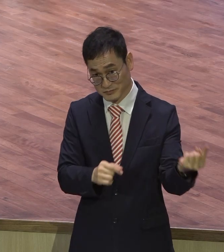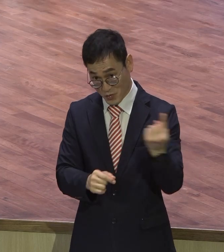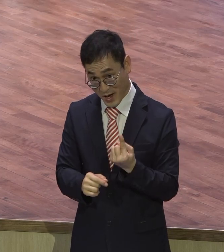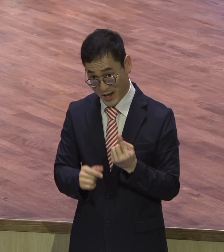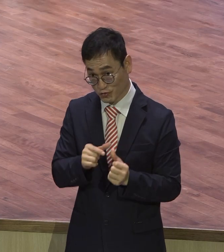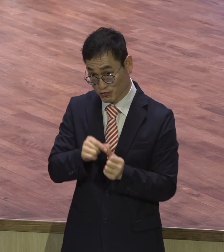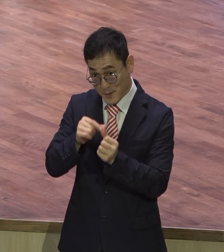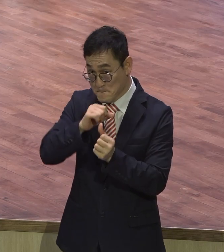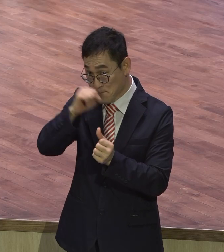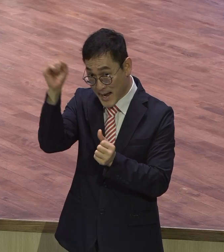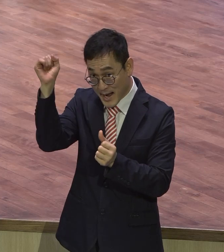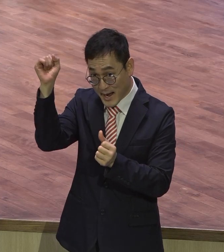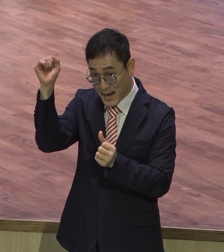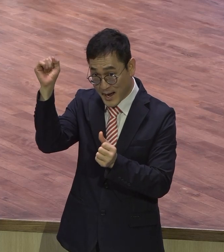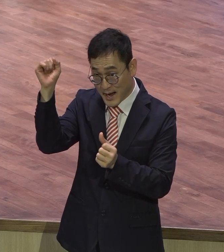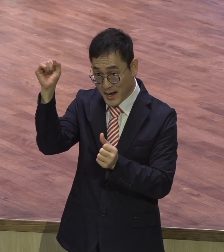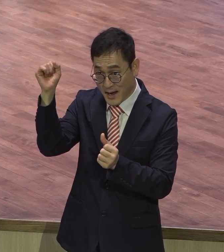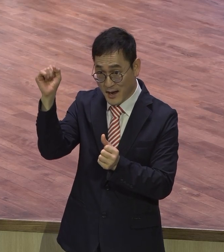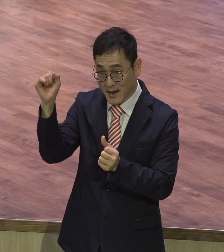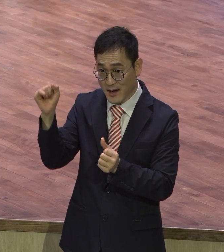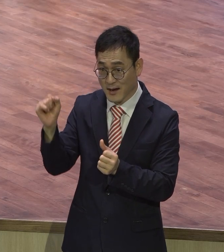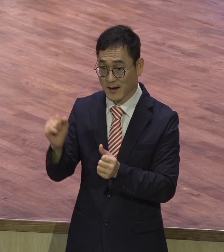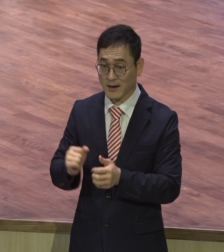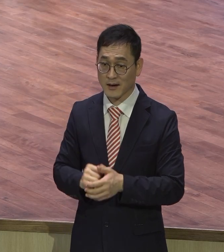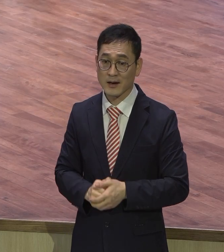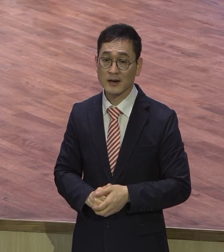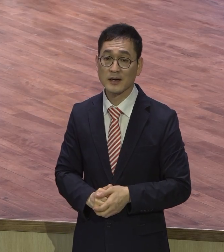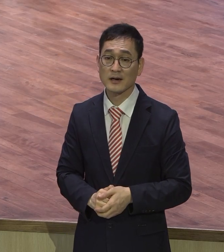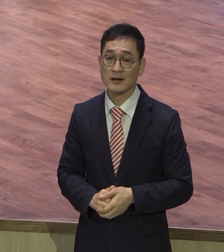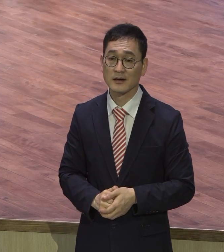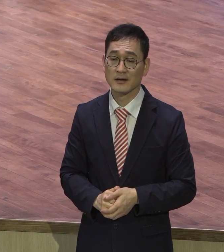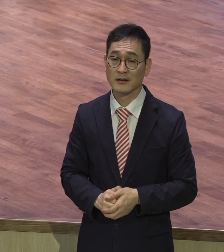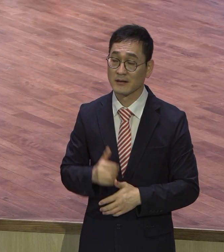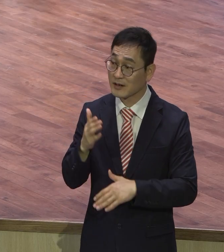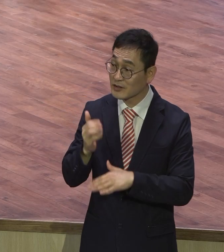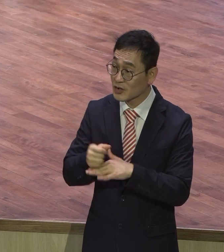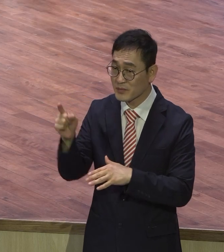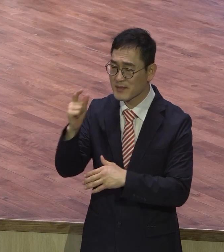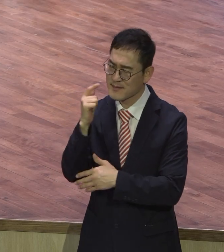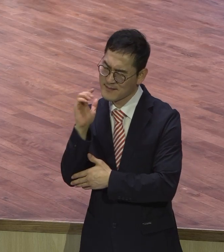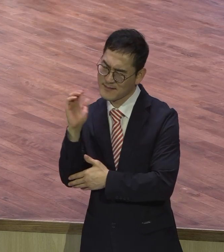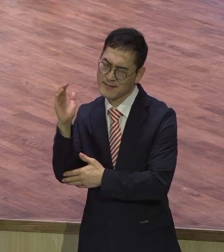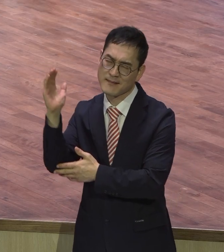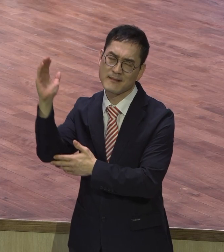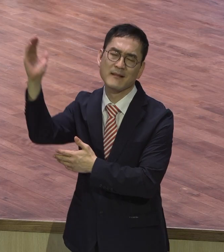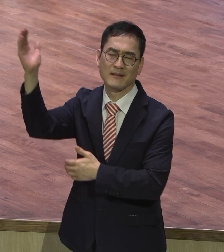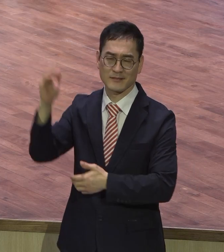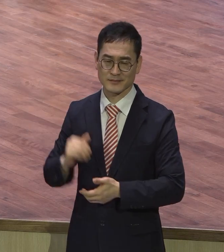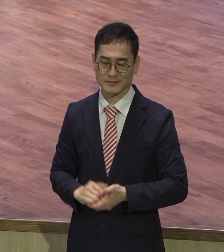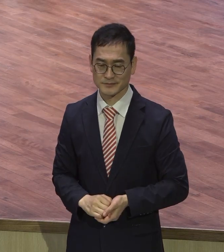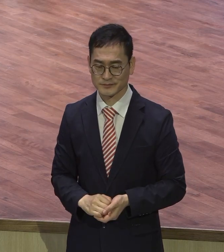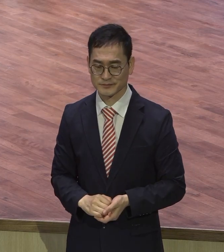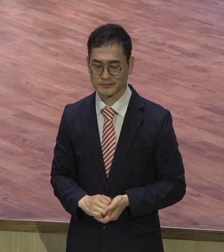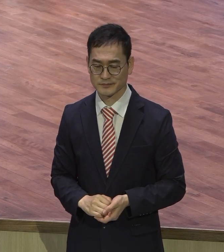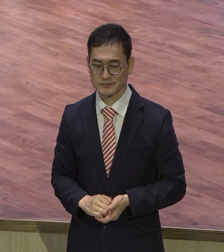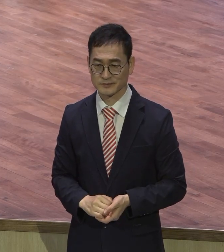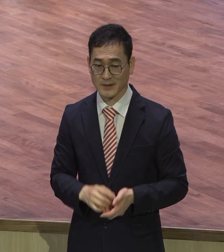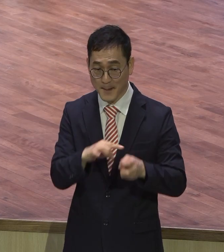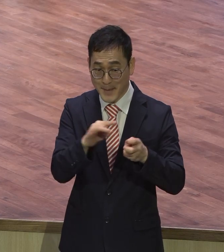황금 의장이 있어요. 보세요. 마태 하나 불렀더니 마태와 함께 연결된 사람들